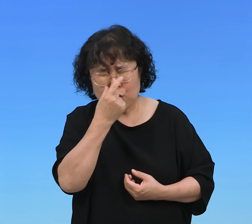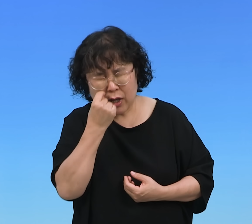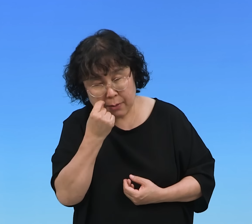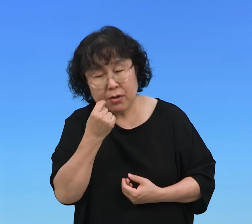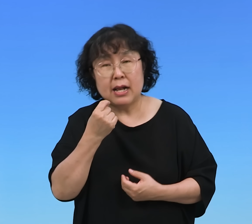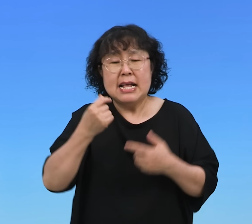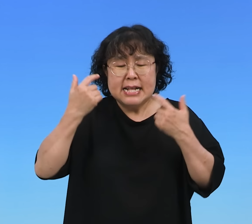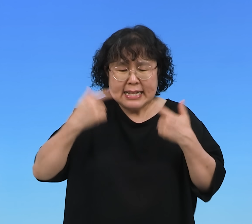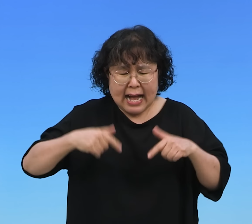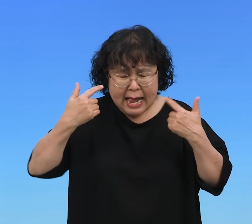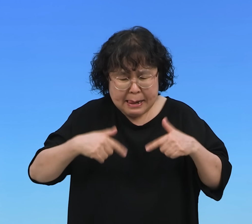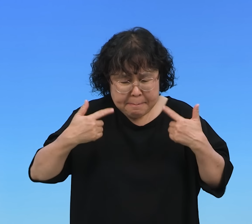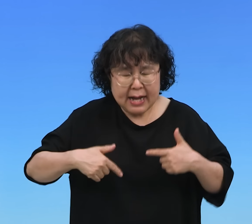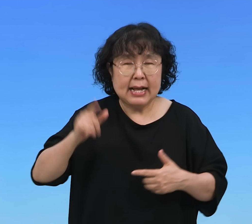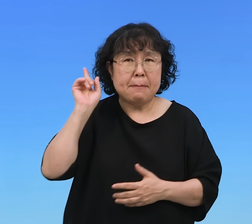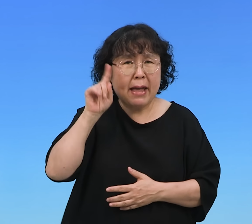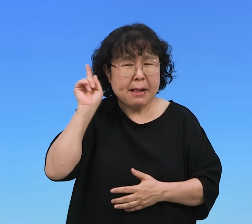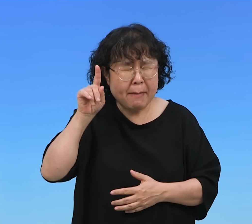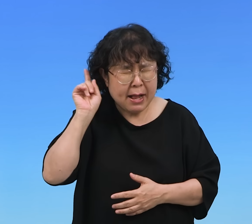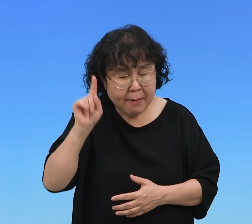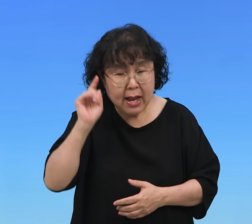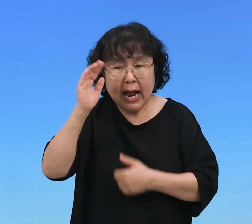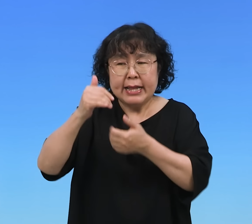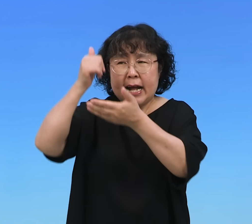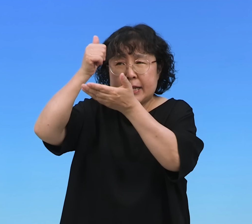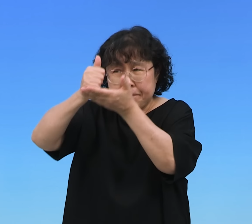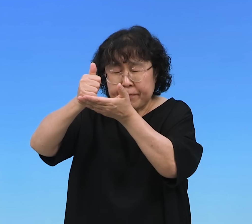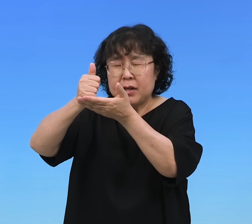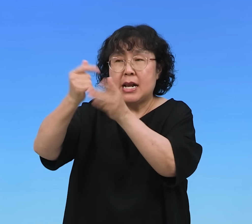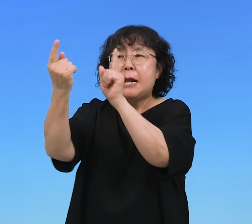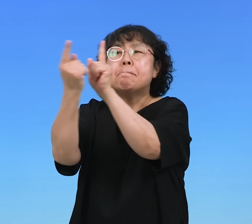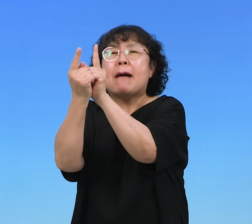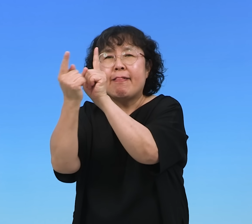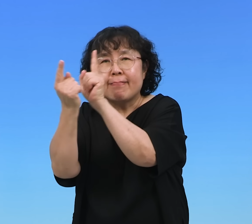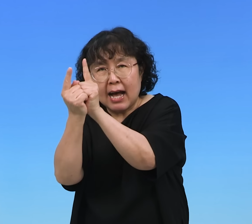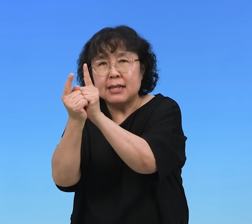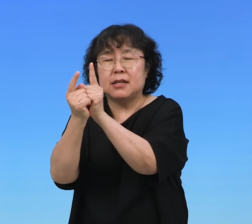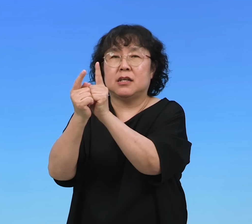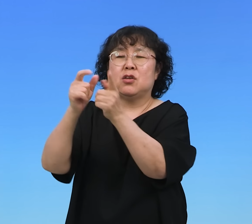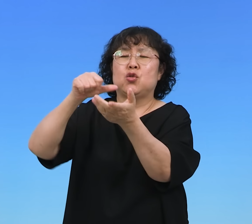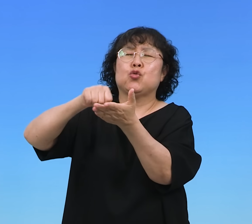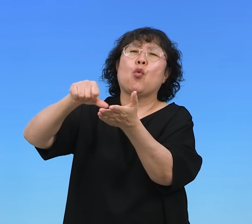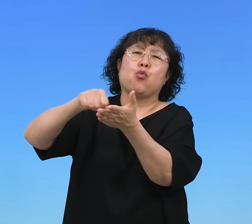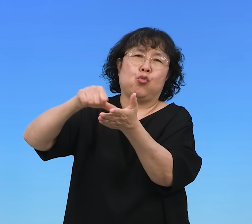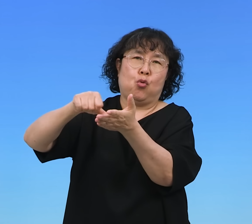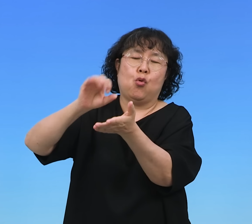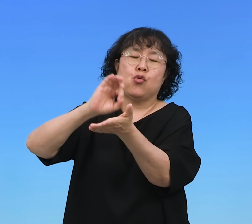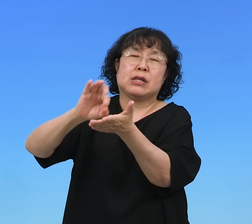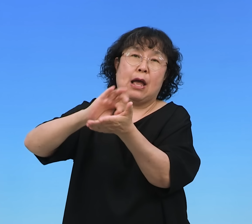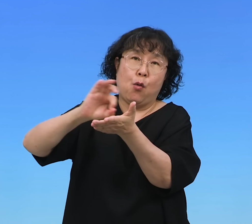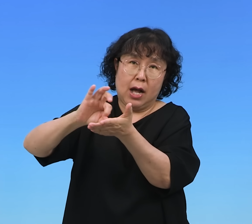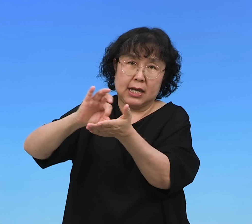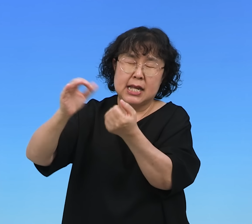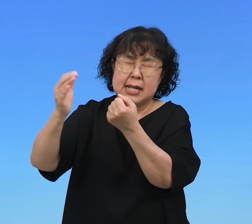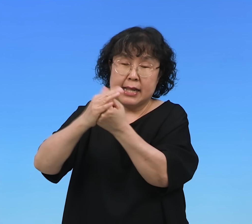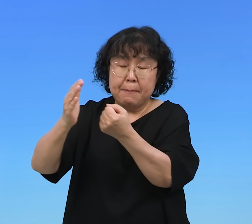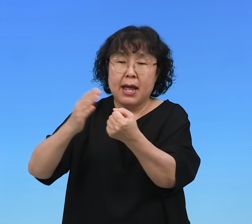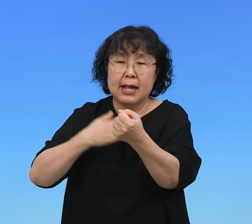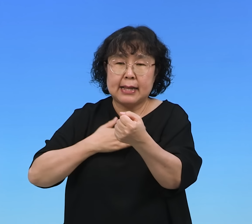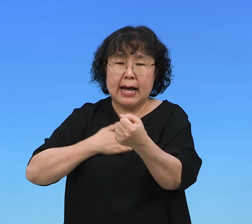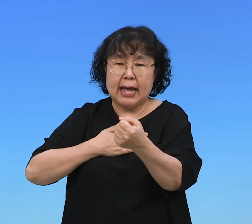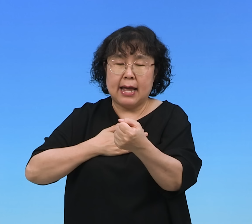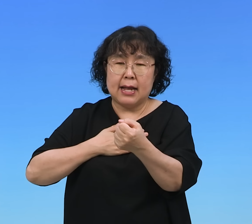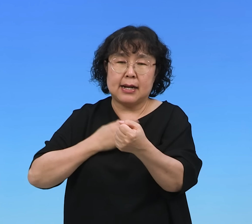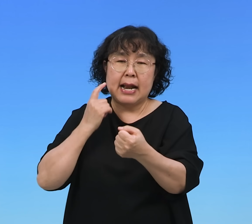나아가는 도구로 재료로 쓸 때 이것이 저를 너무나 아름다운 명예로운 인생으로 만들어줄 것을